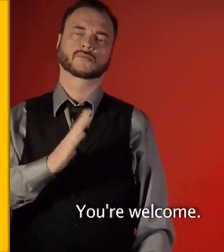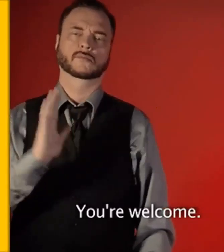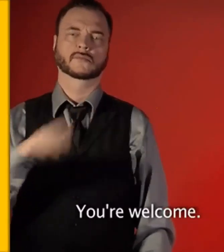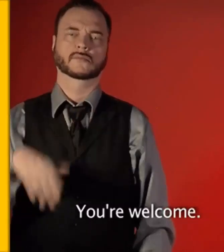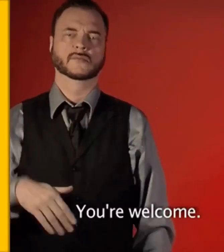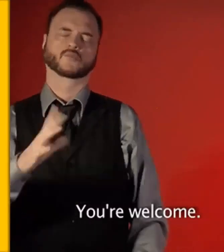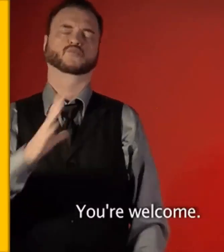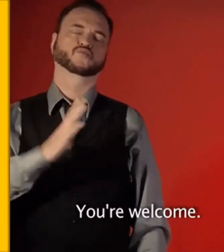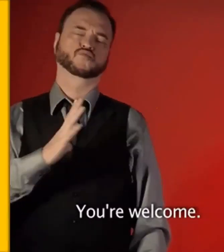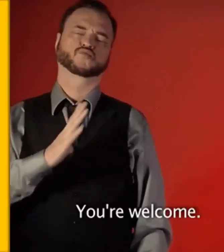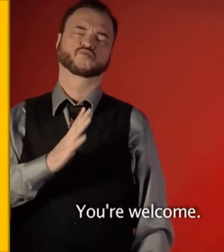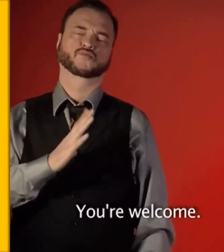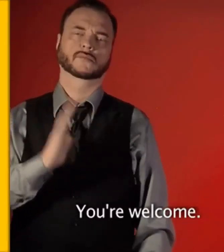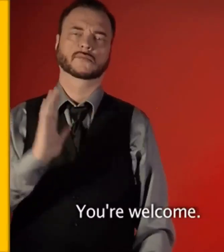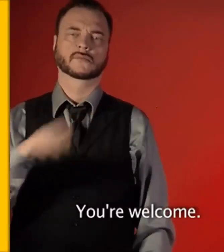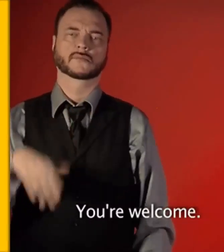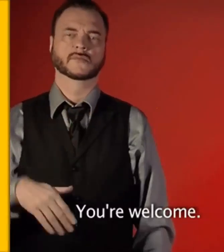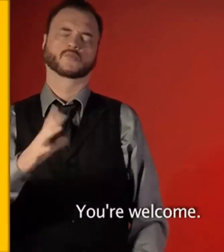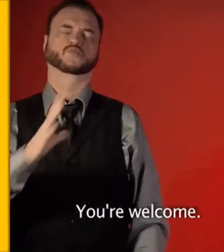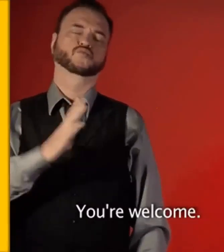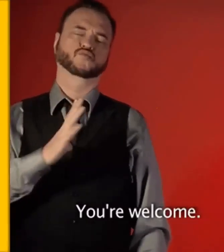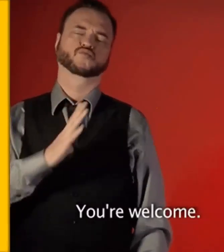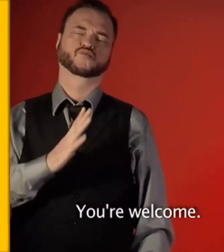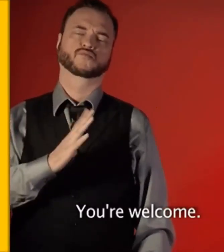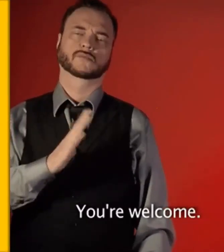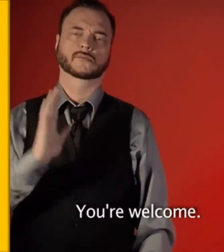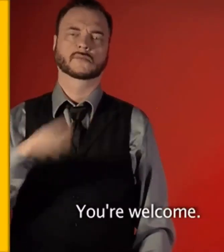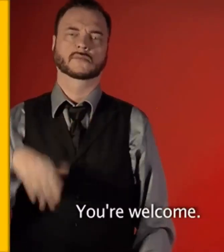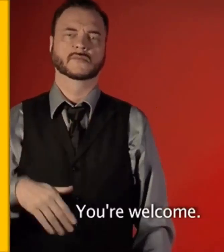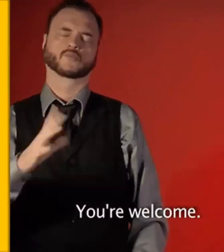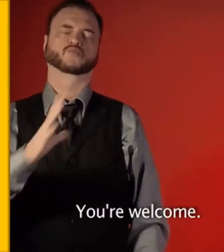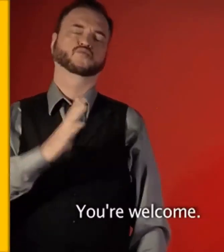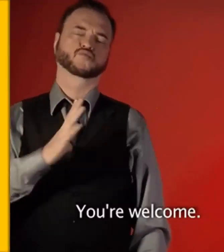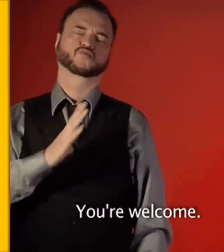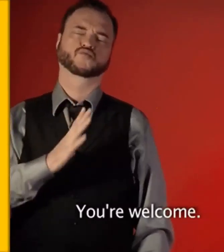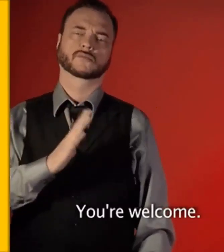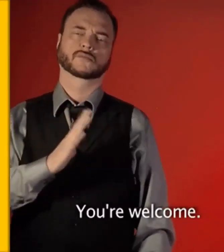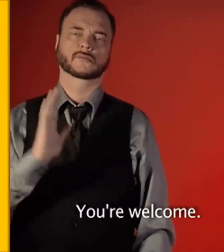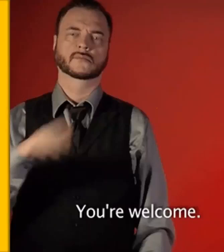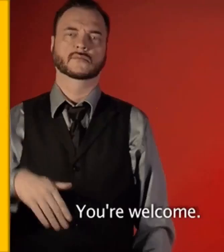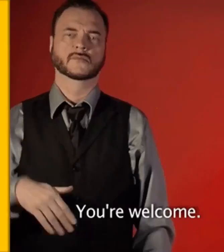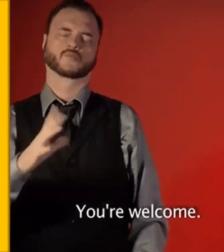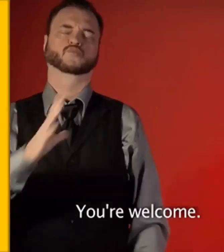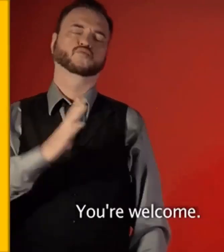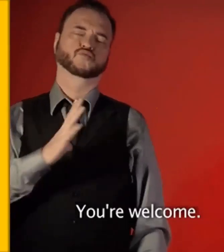welcome. Creí que ya la sabían. No se preocupen, yo se las doy entonces. You're welcome. De nada.